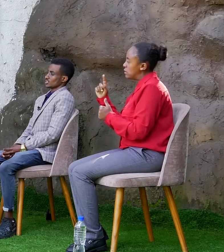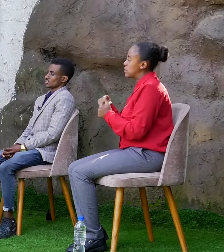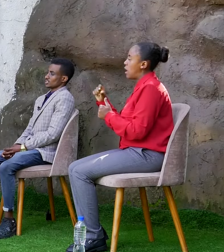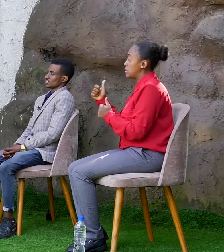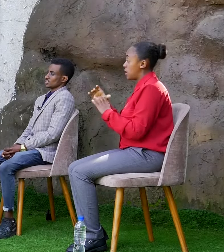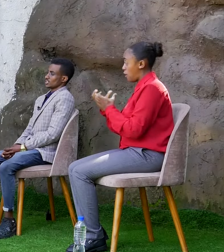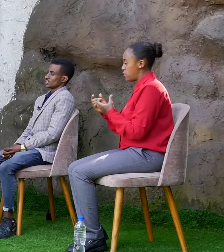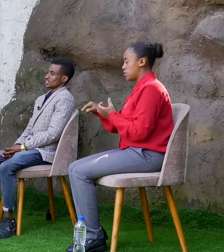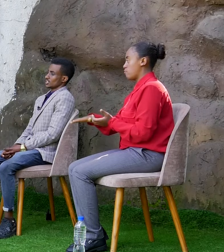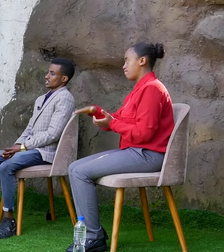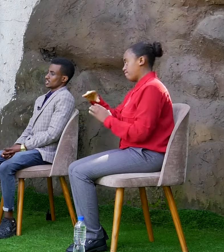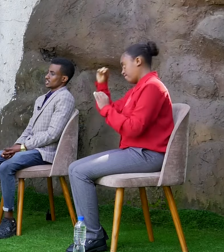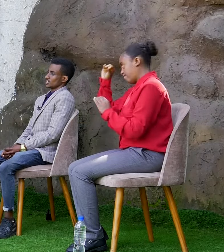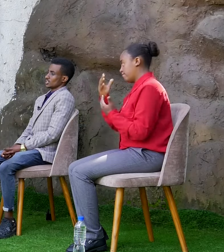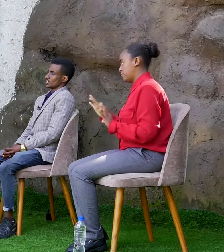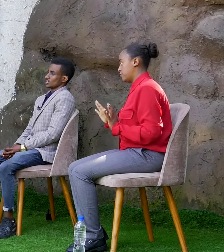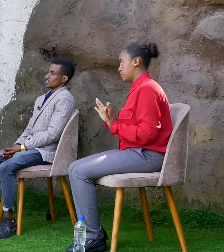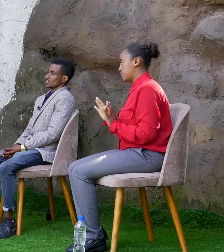የተማርኩት።